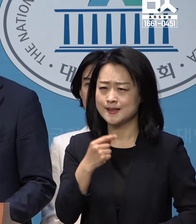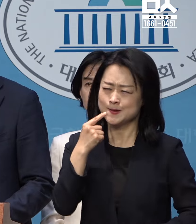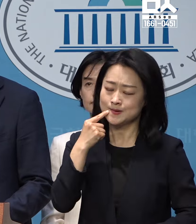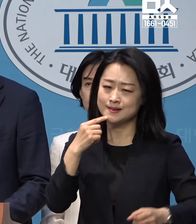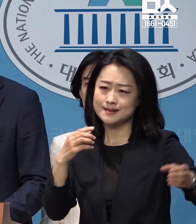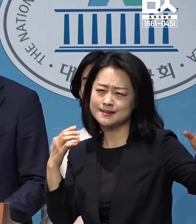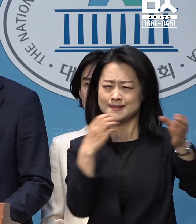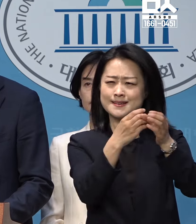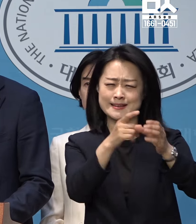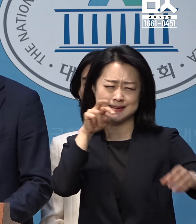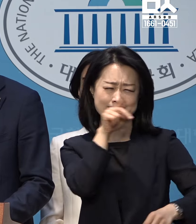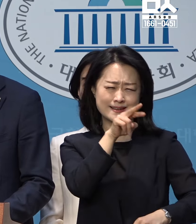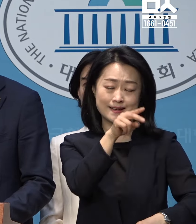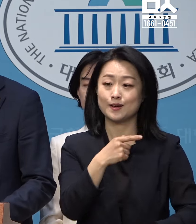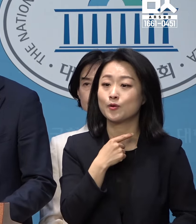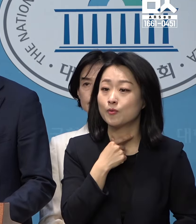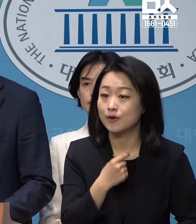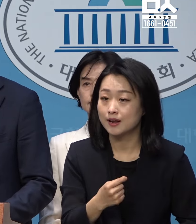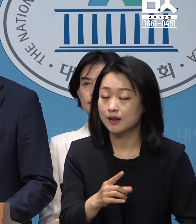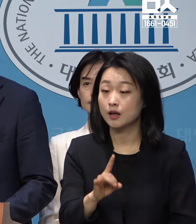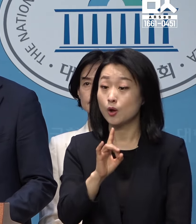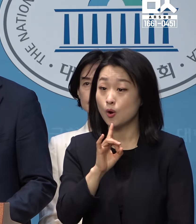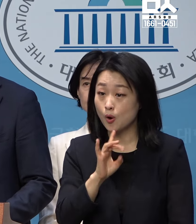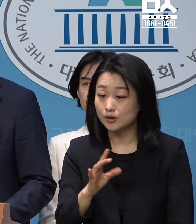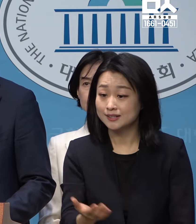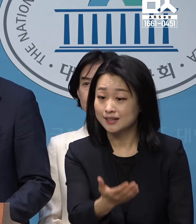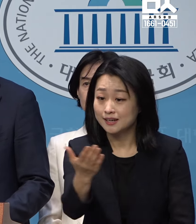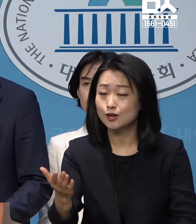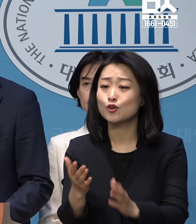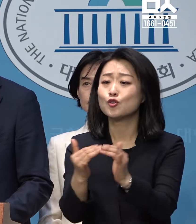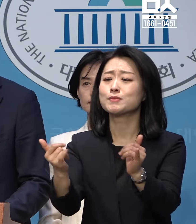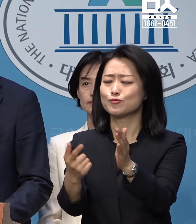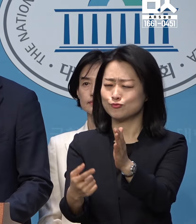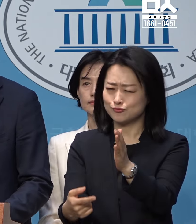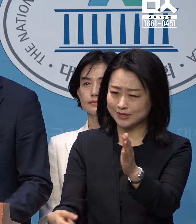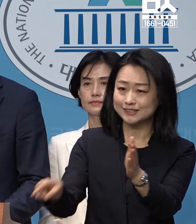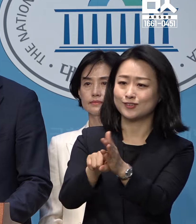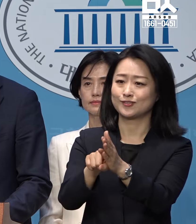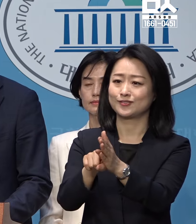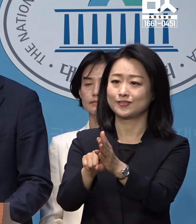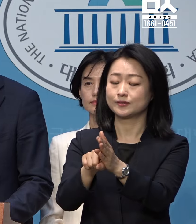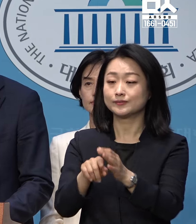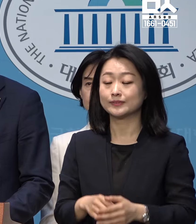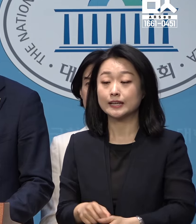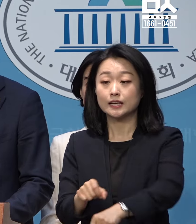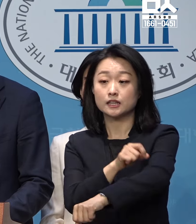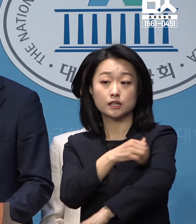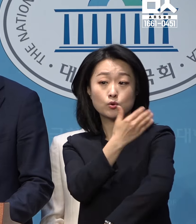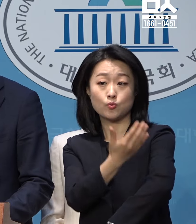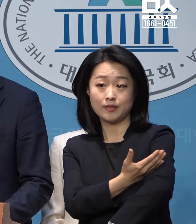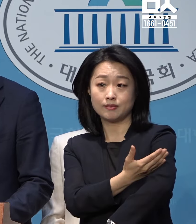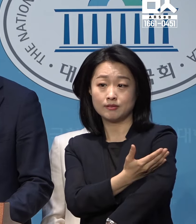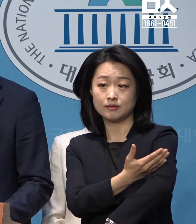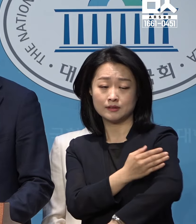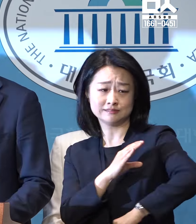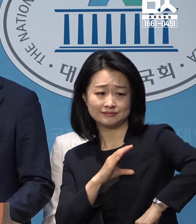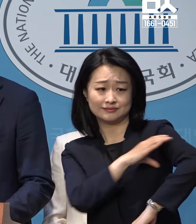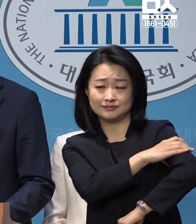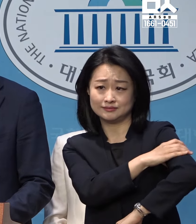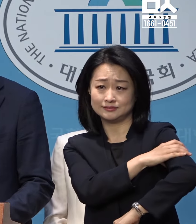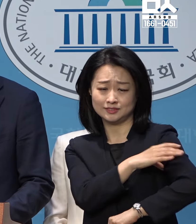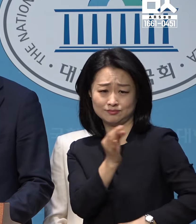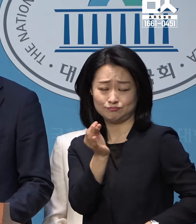싸우겠습니다. 단, 오로지 국민을 위해 싸우겠습니다. 특권층과 기득권층, 가진